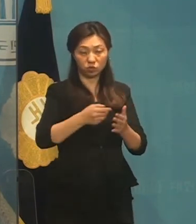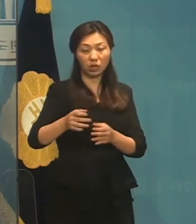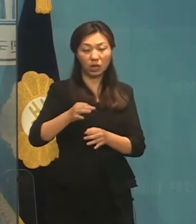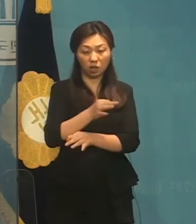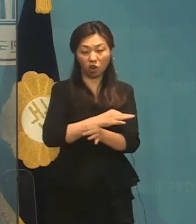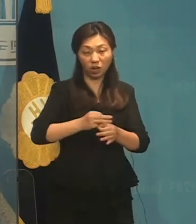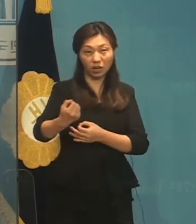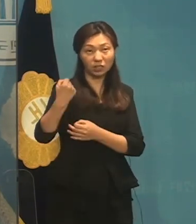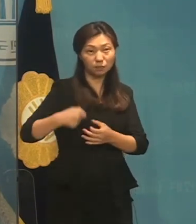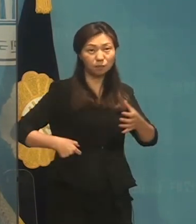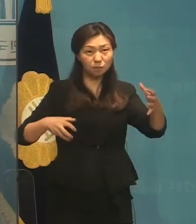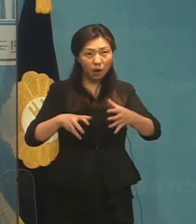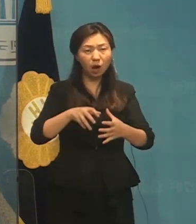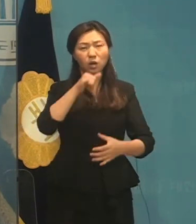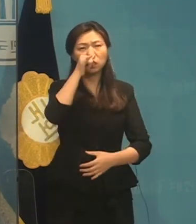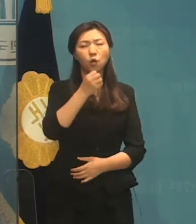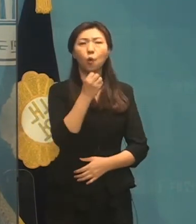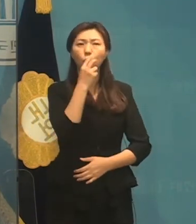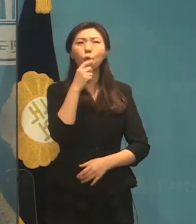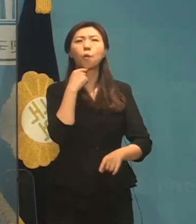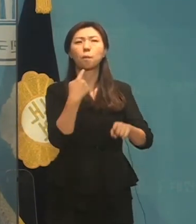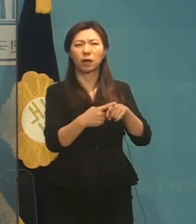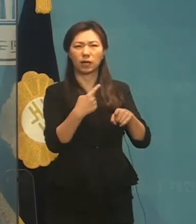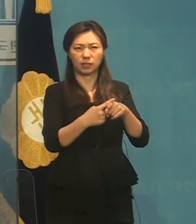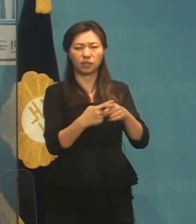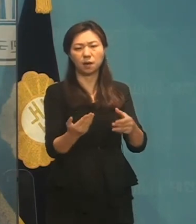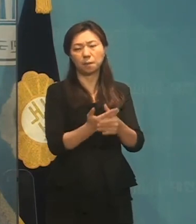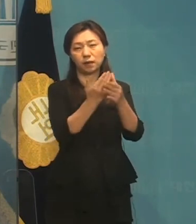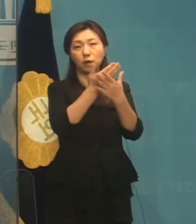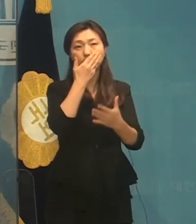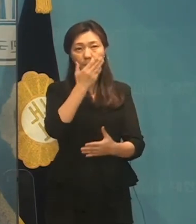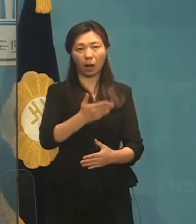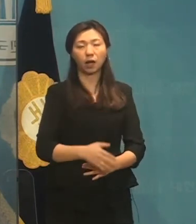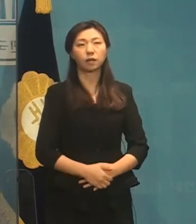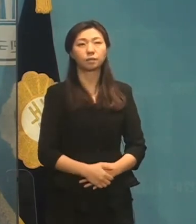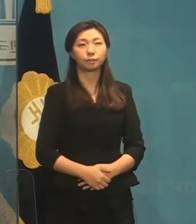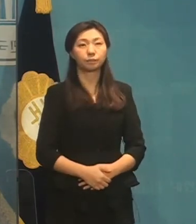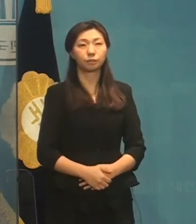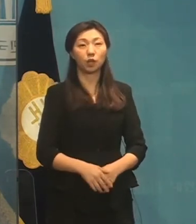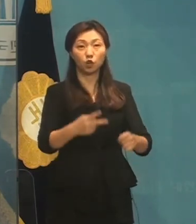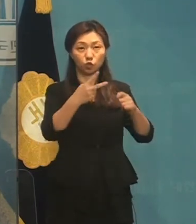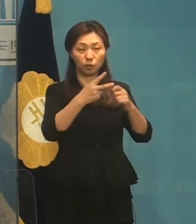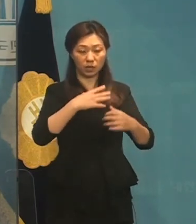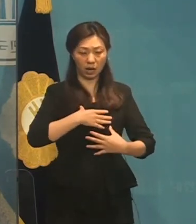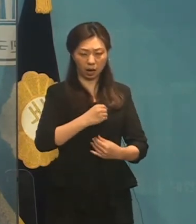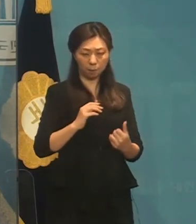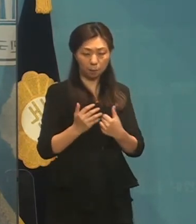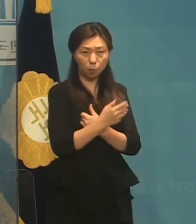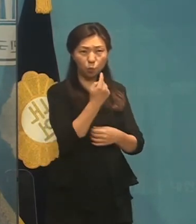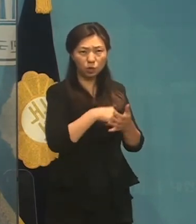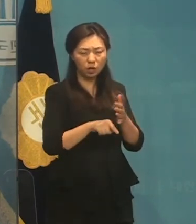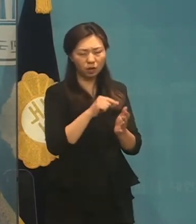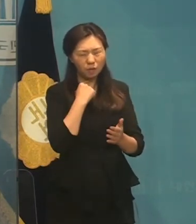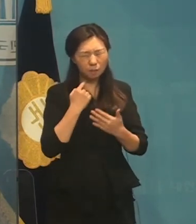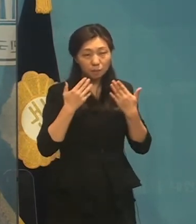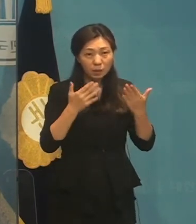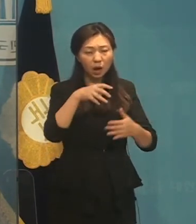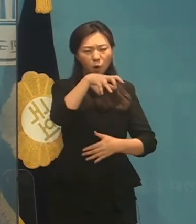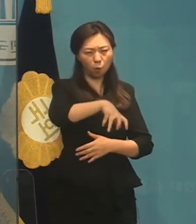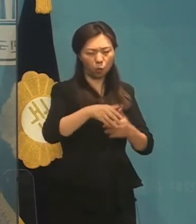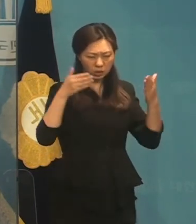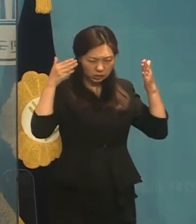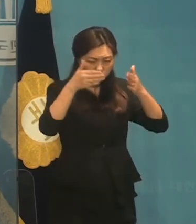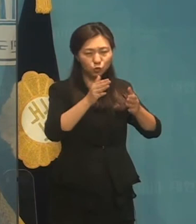같은 남북경제자유국으로 진화될 것입니다. 둘째, 안보를 위해 희생해온 접경지역을 집중